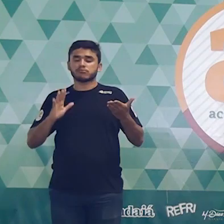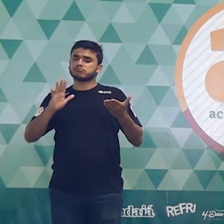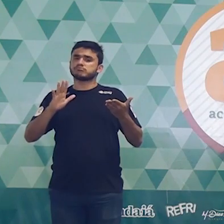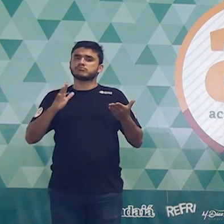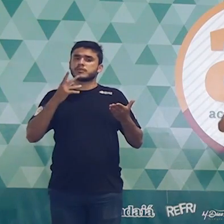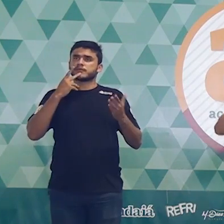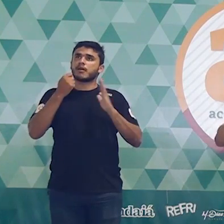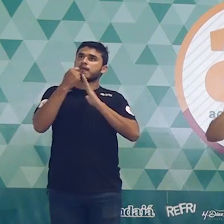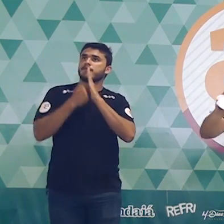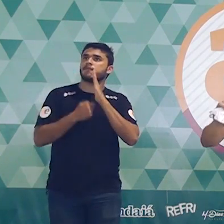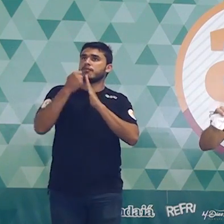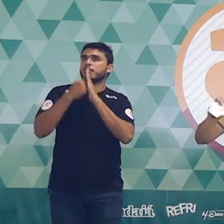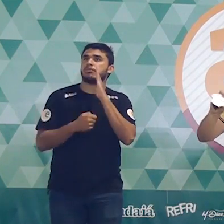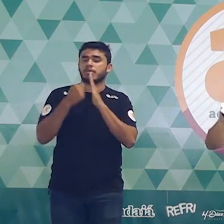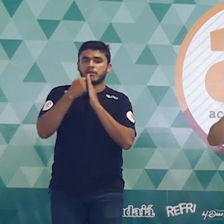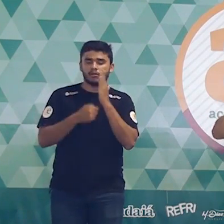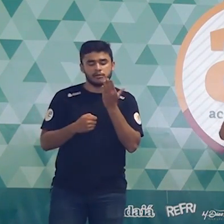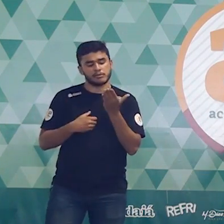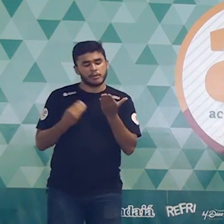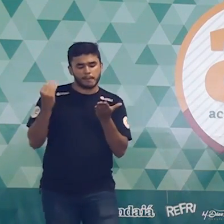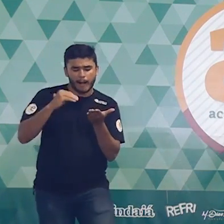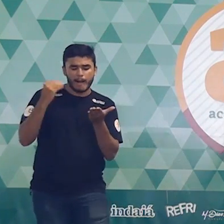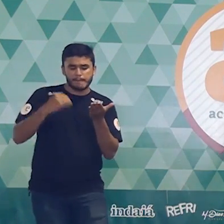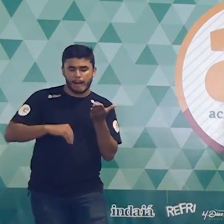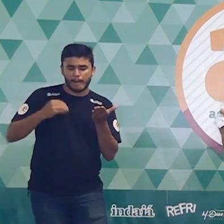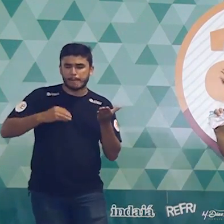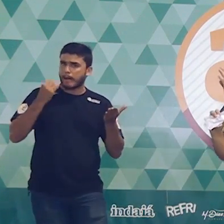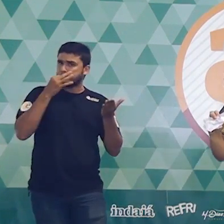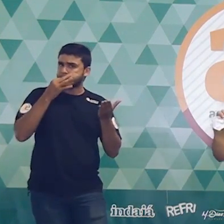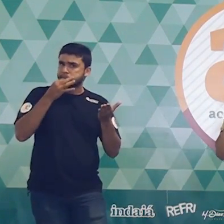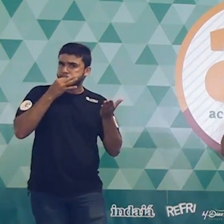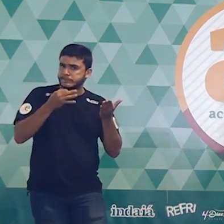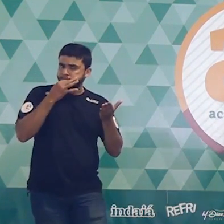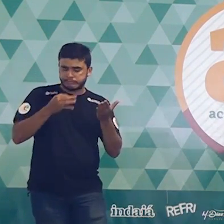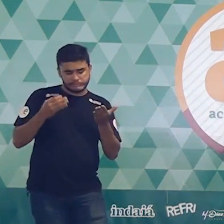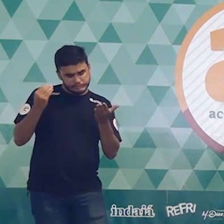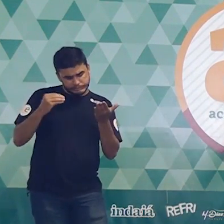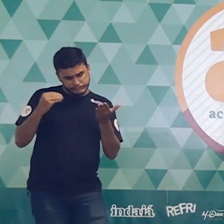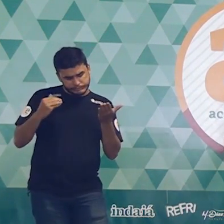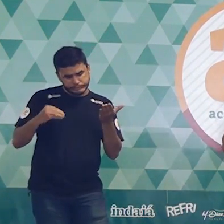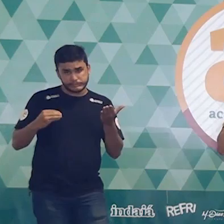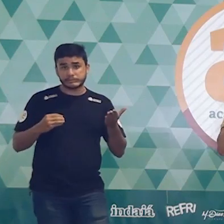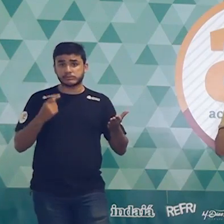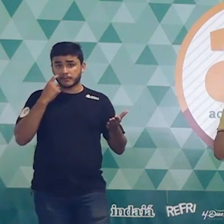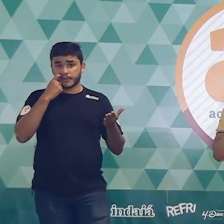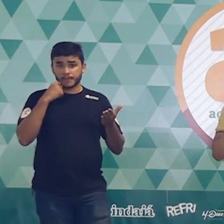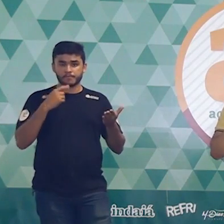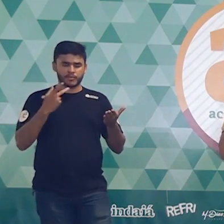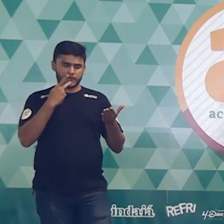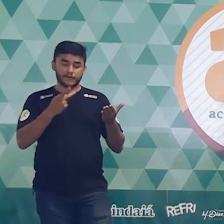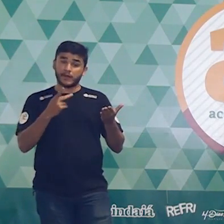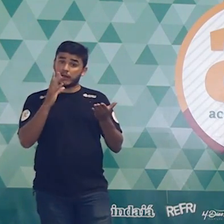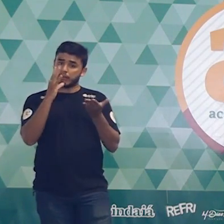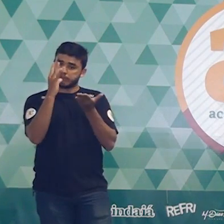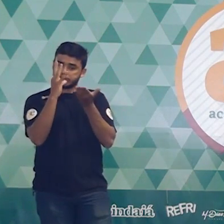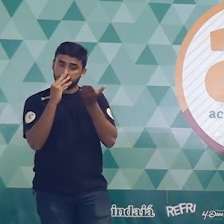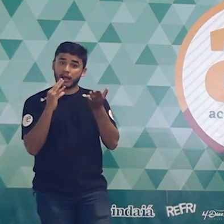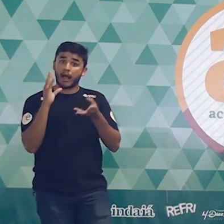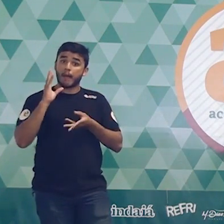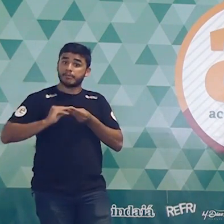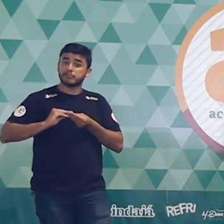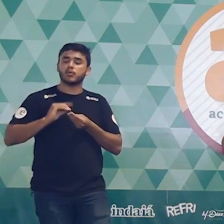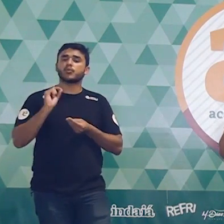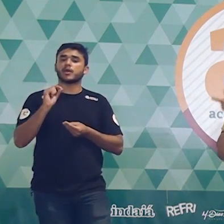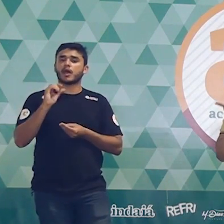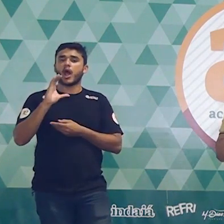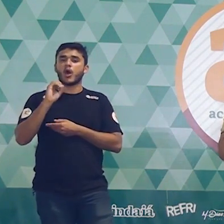desse modo, dessa forma, então, assim, diante disso, aí você tinha que resolver. Cabe ao governo realizar determinada